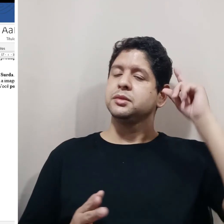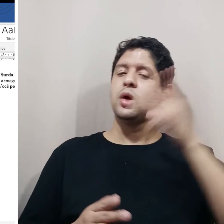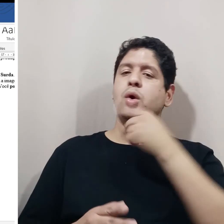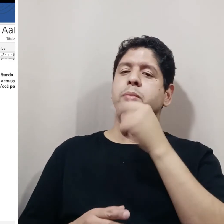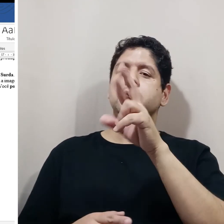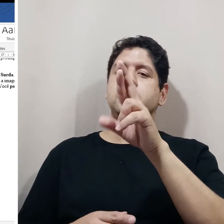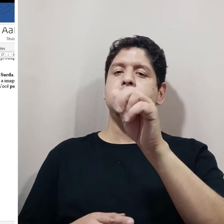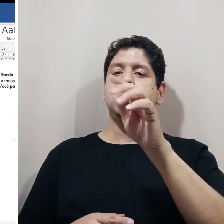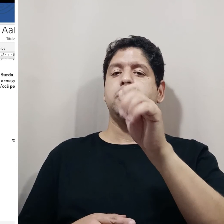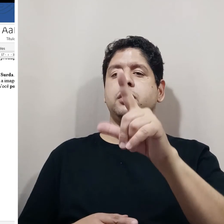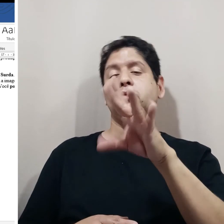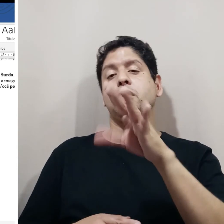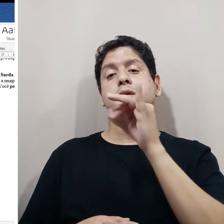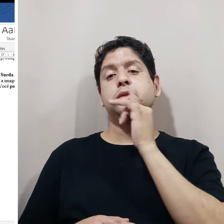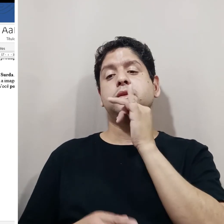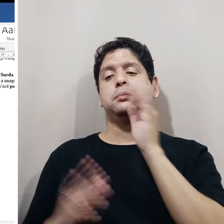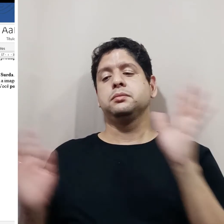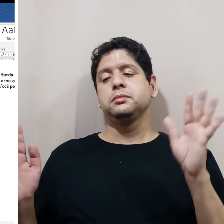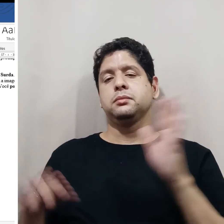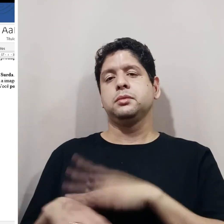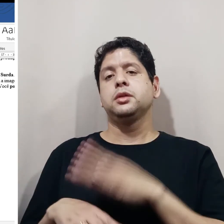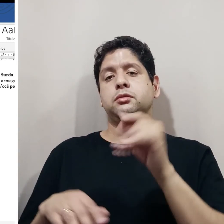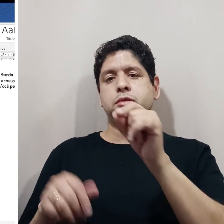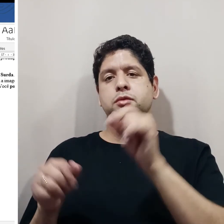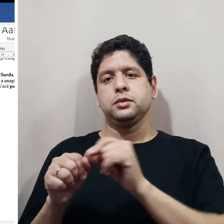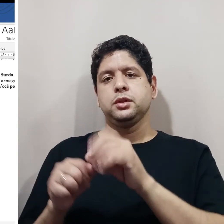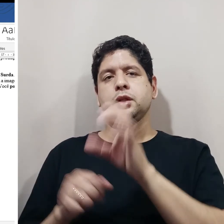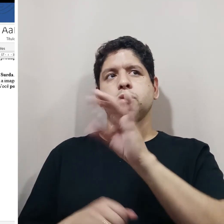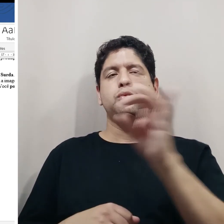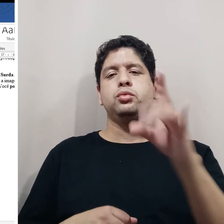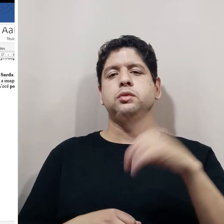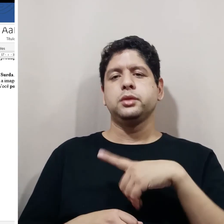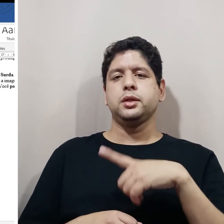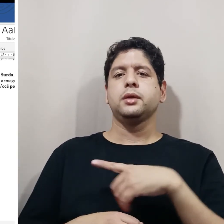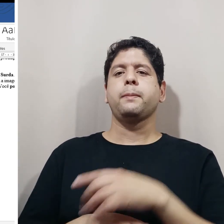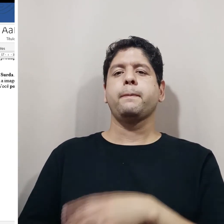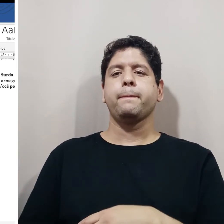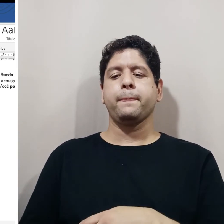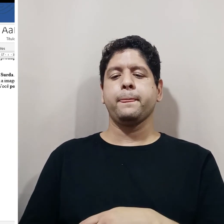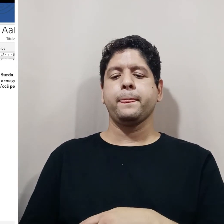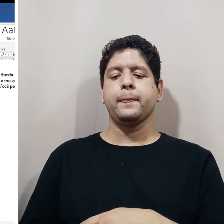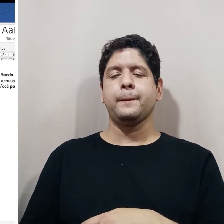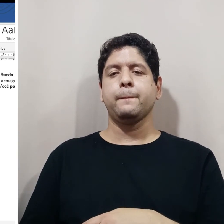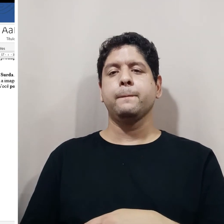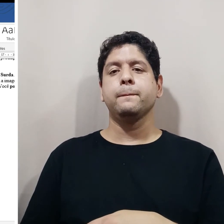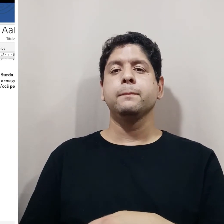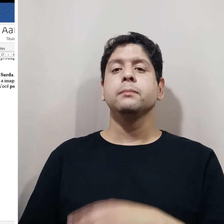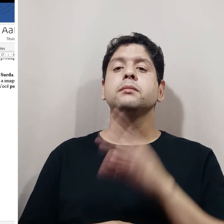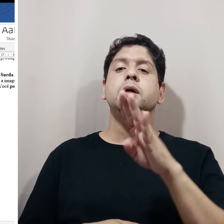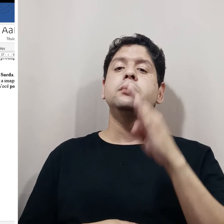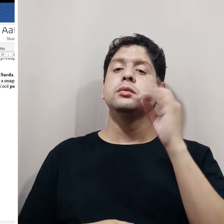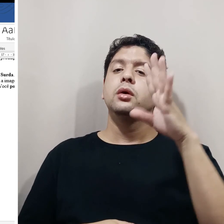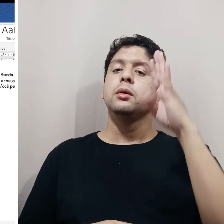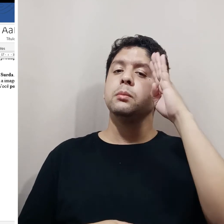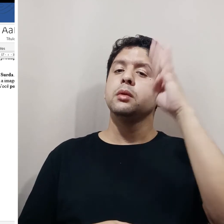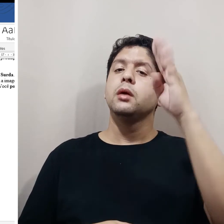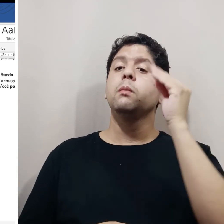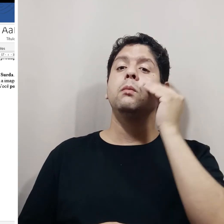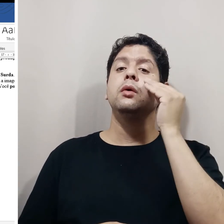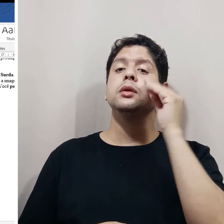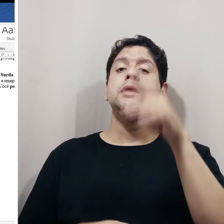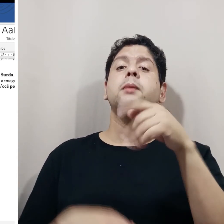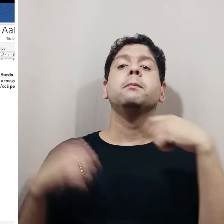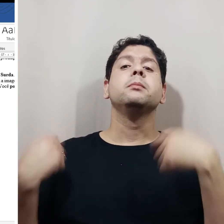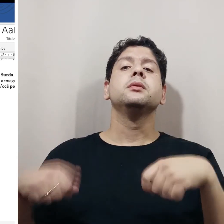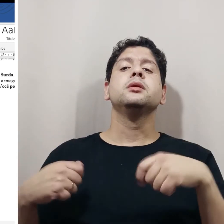ela refez aqui, fez uma releitura de uma pintura do Rafael. Né? Então é só um exemplo,